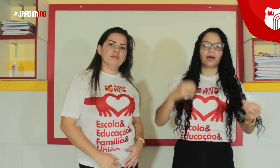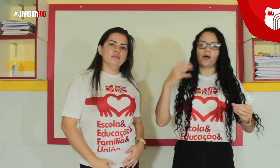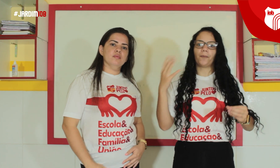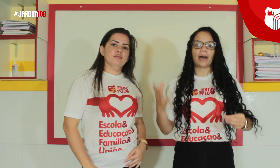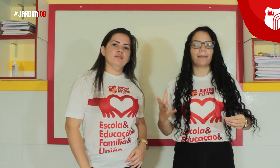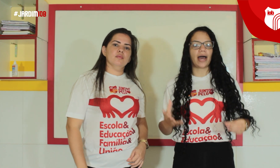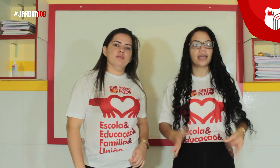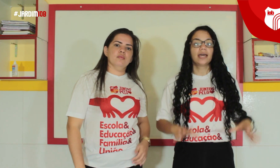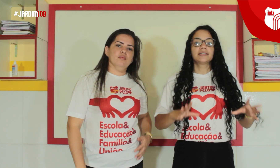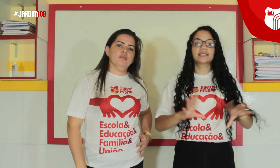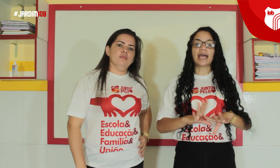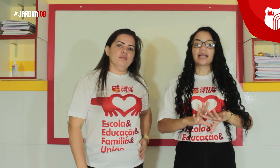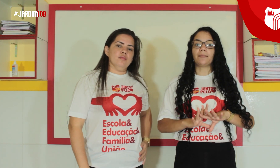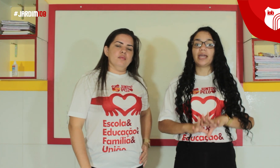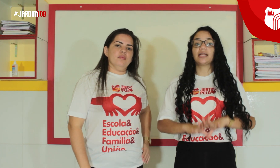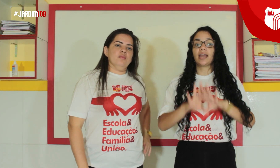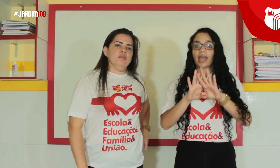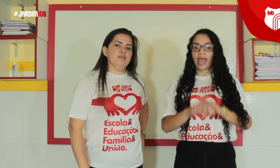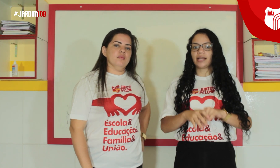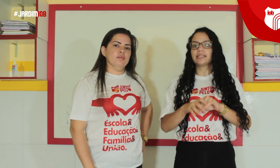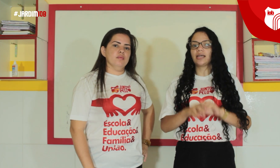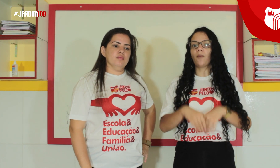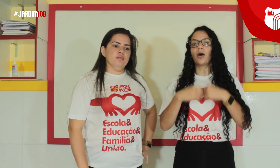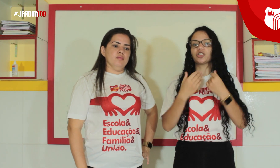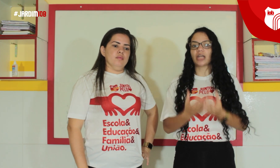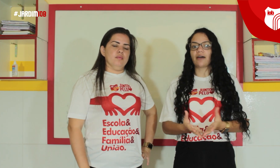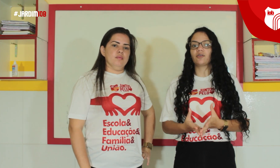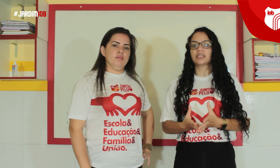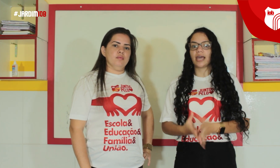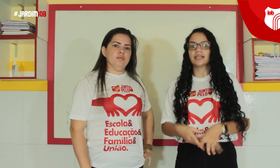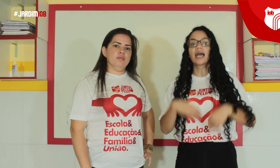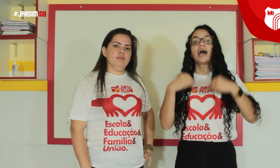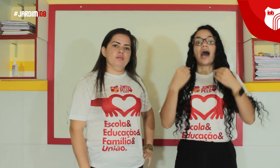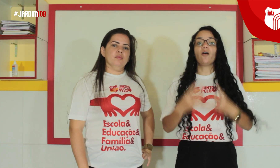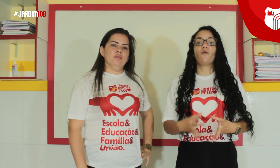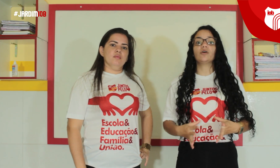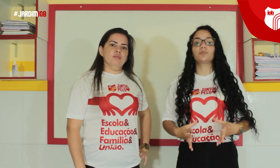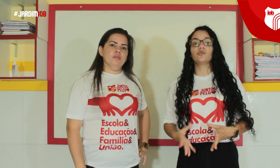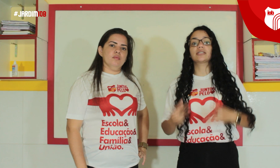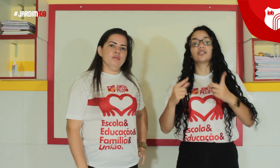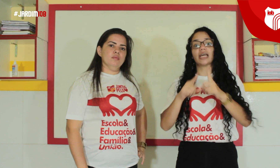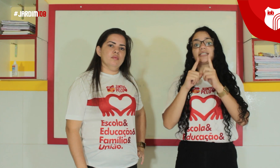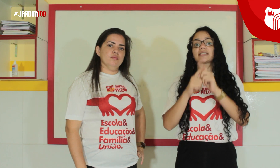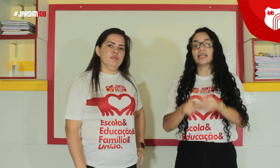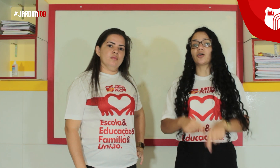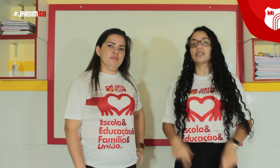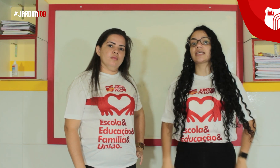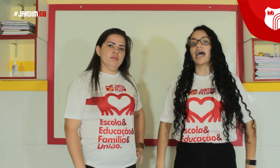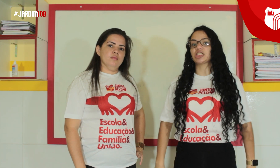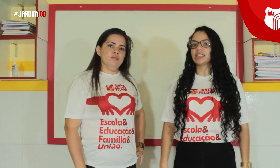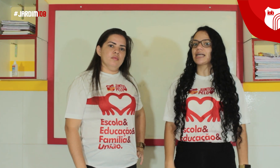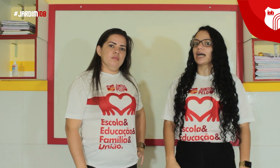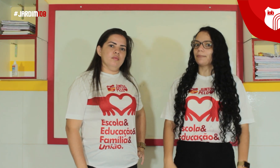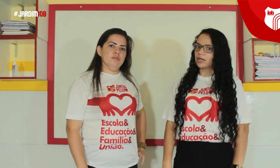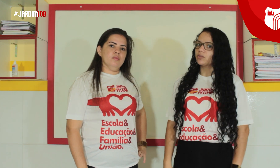ou o papai, certamente eles irão mostrar a vocês algumas músicas desses cantores que as tias acabaram de